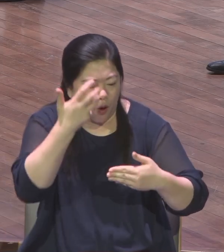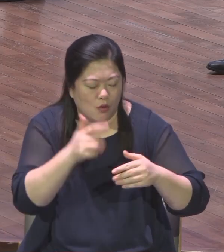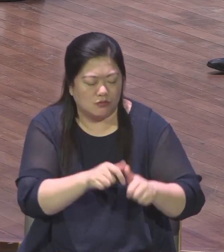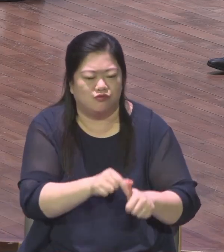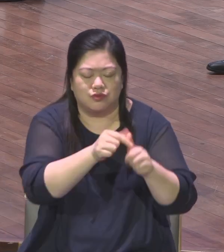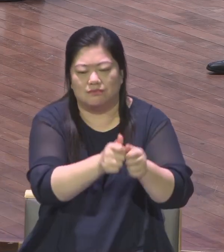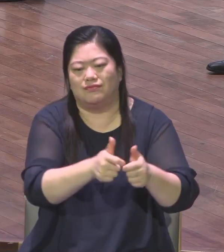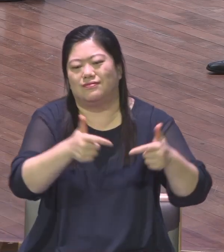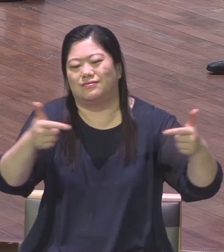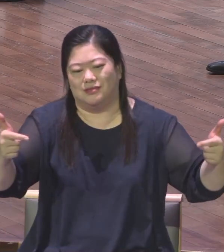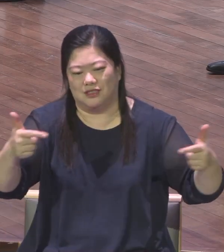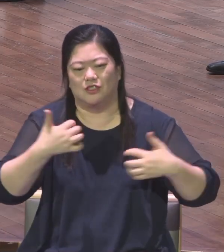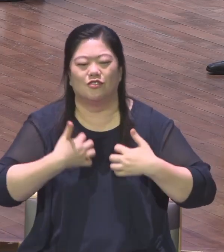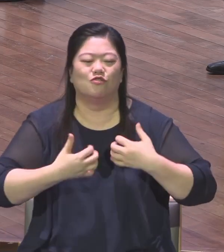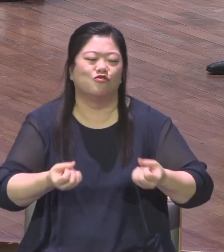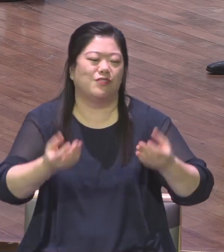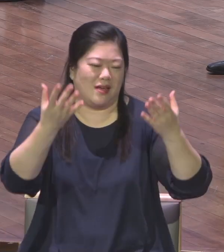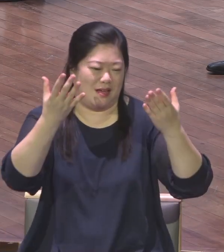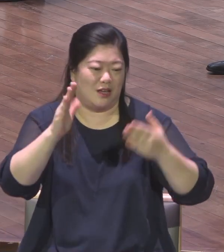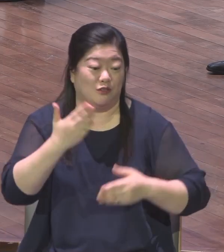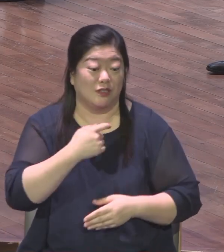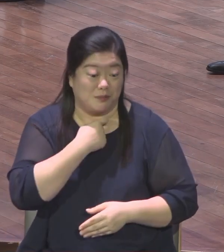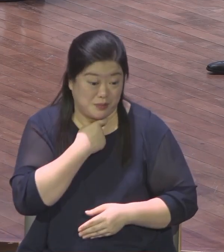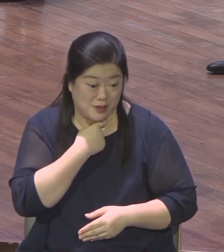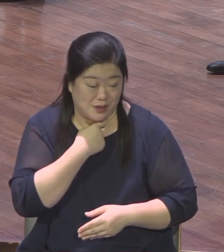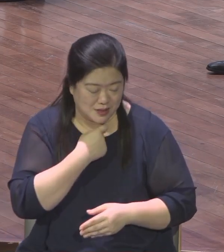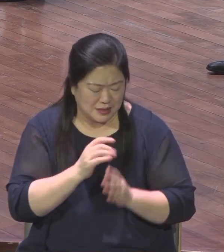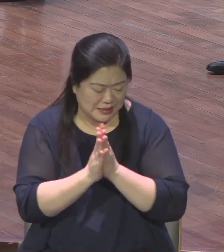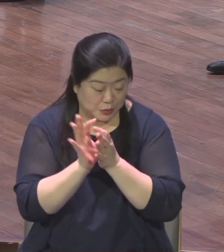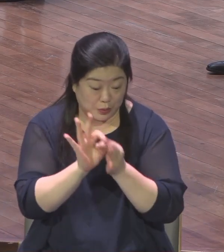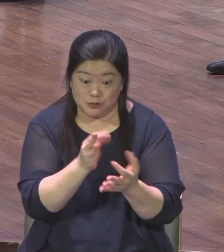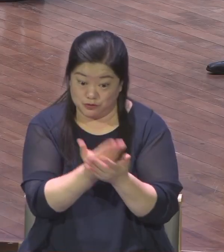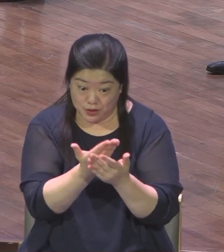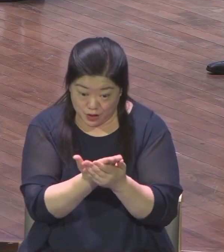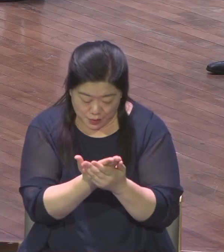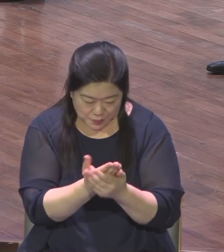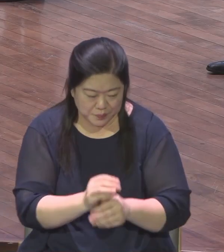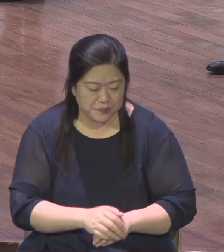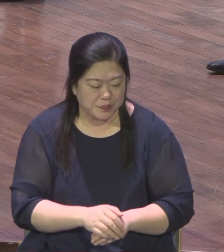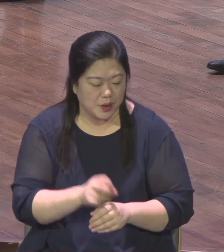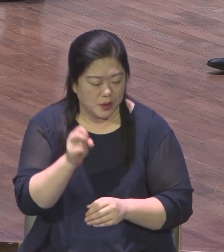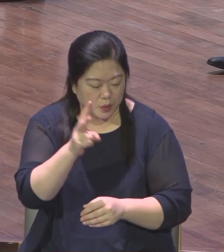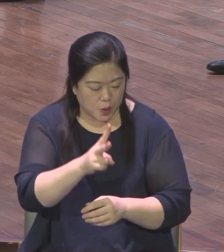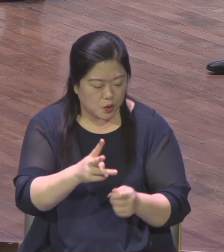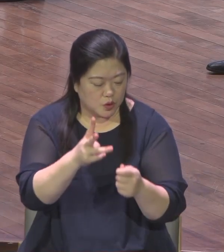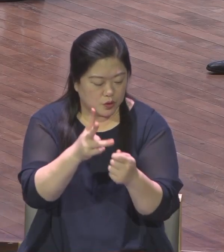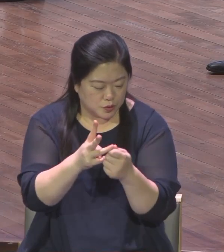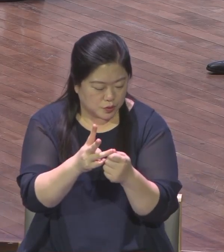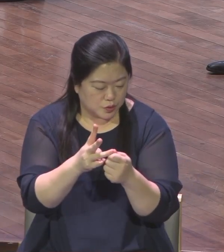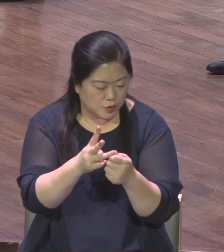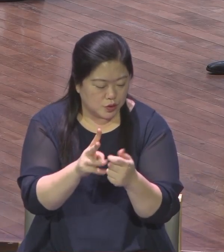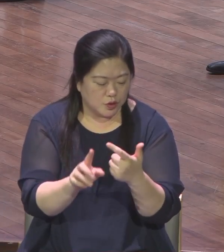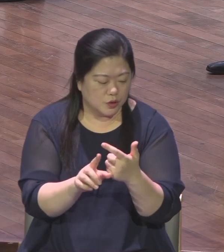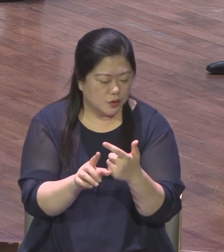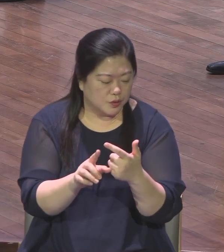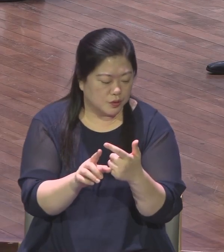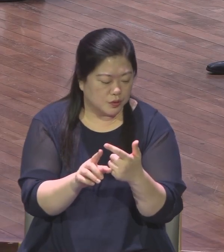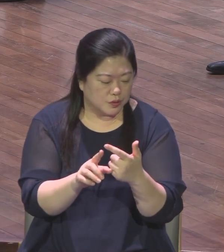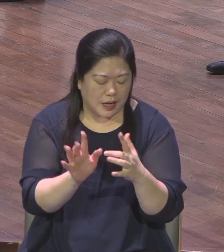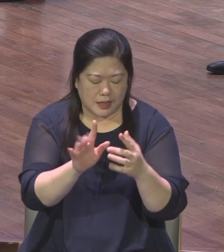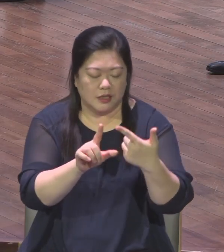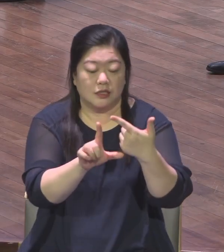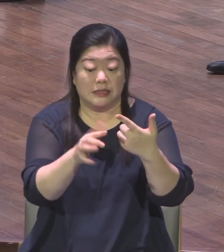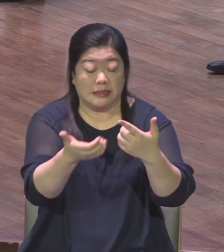영적 축제가 되는 주일이 되게 해달라고 하나님 전도 대상자를 위해 기도하시고 6월 15일 날 이렇게 하나님께서